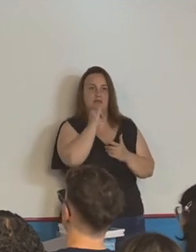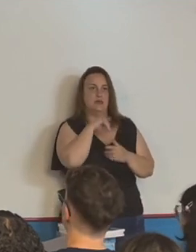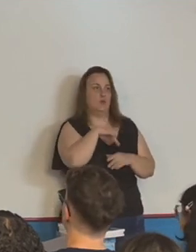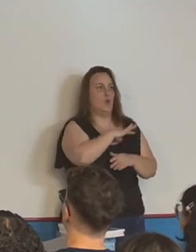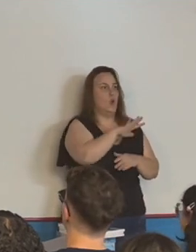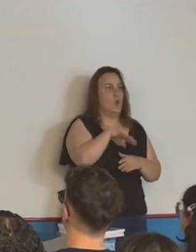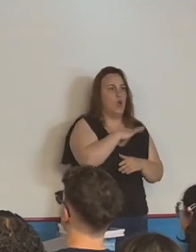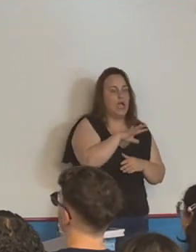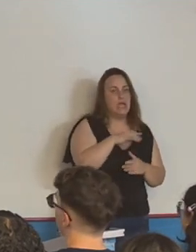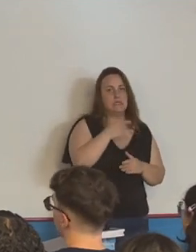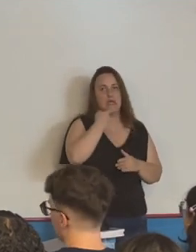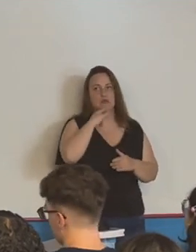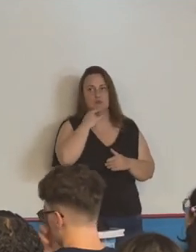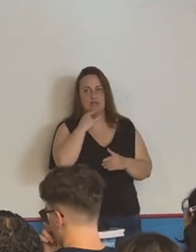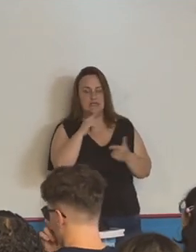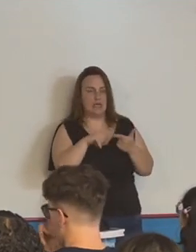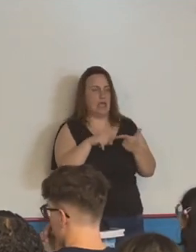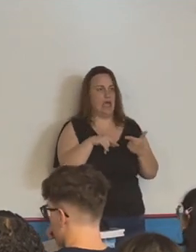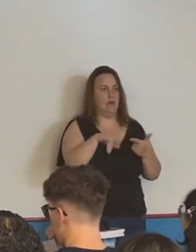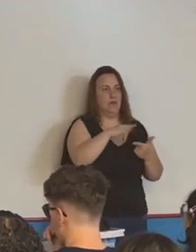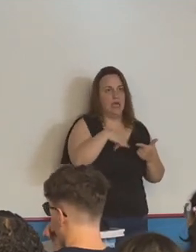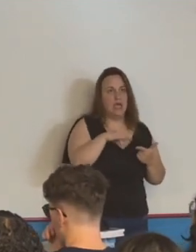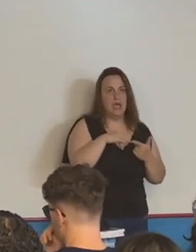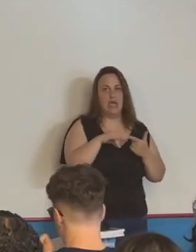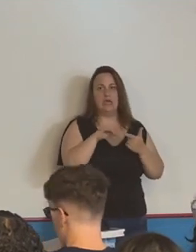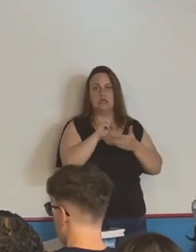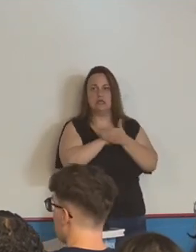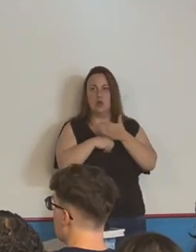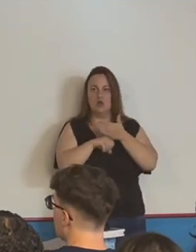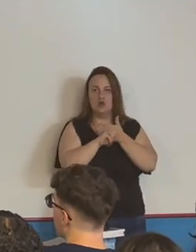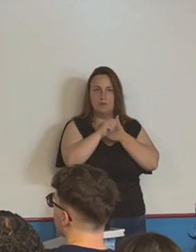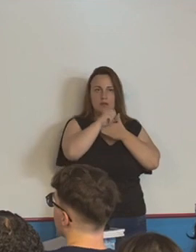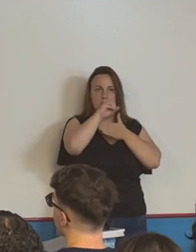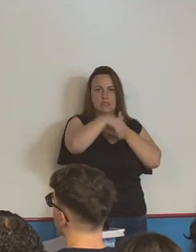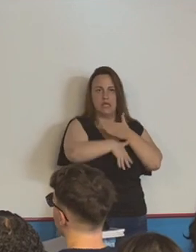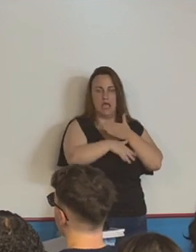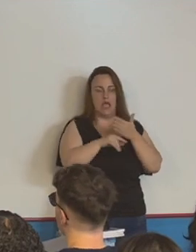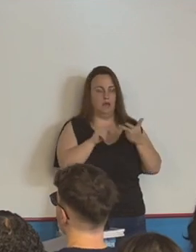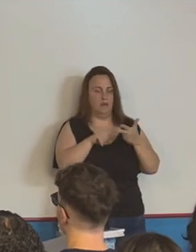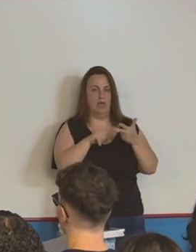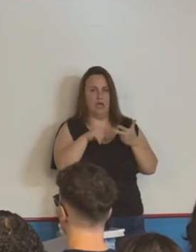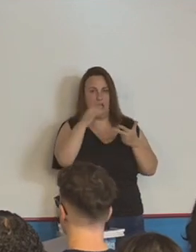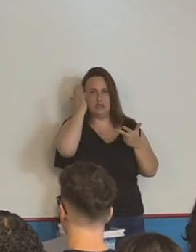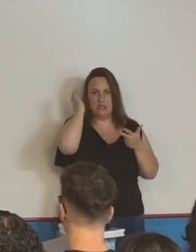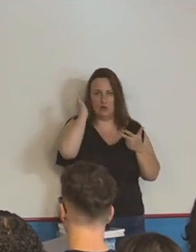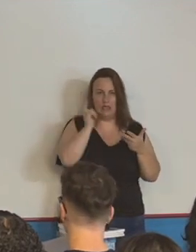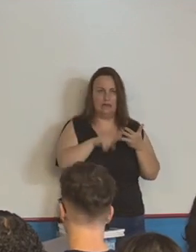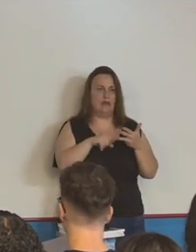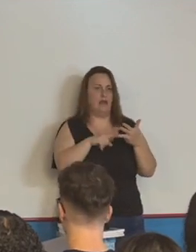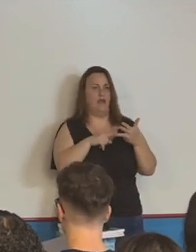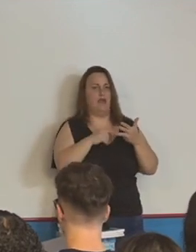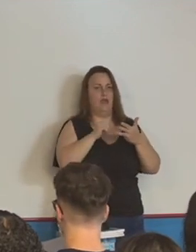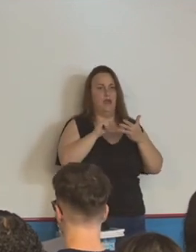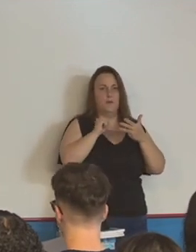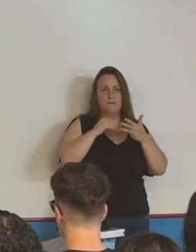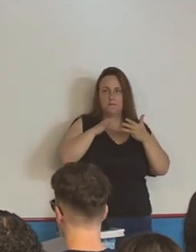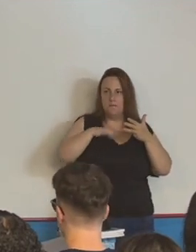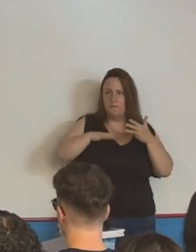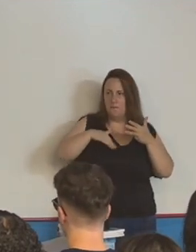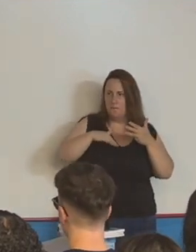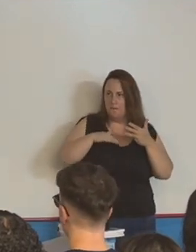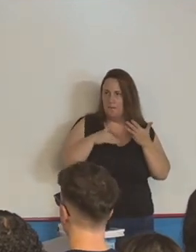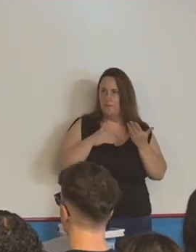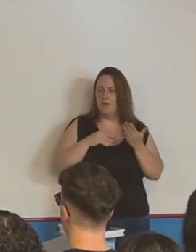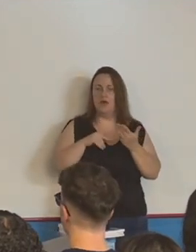Salão Artístico de Ribeirão Preto, Santo André, Praia Grande, tinha um monte, assim. E aí era uma coisa